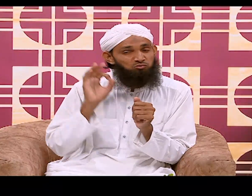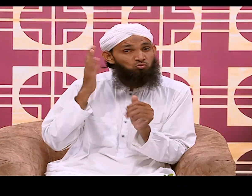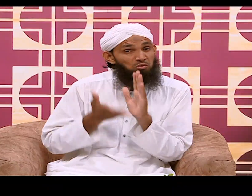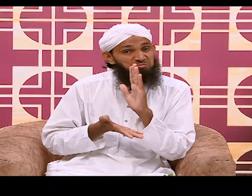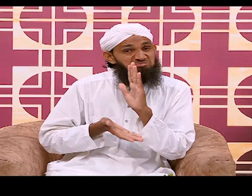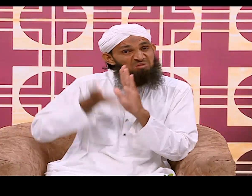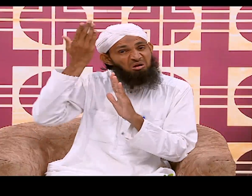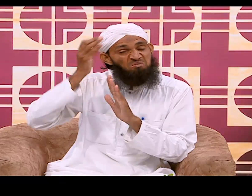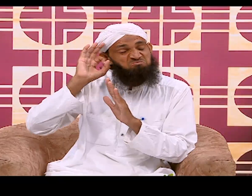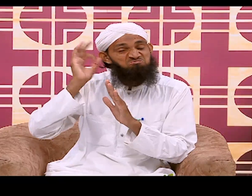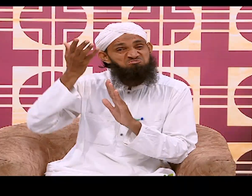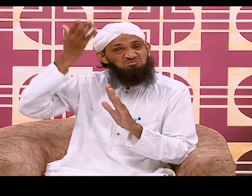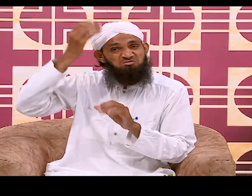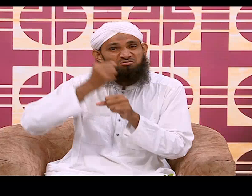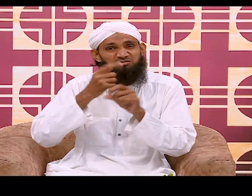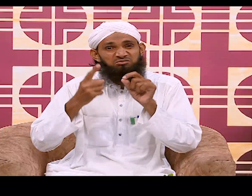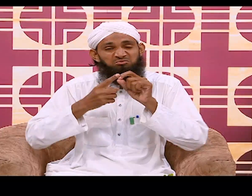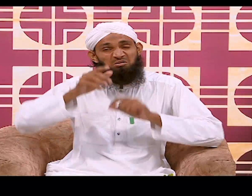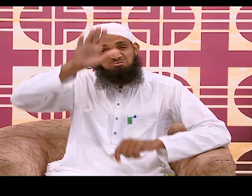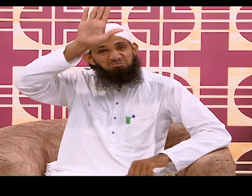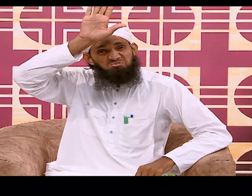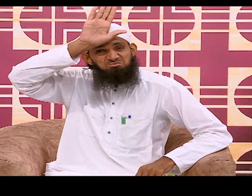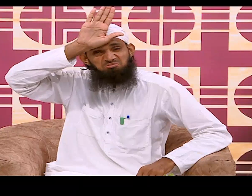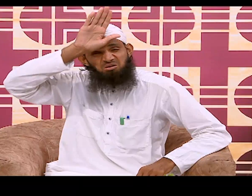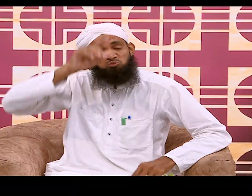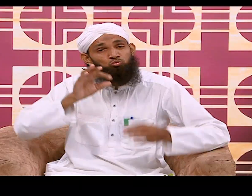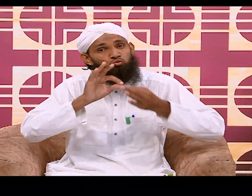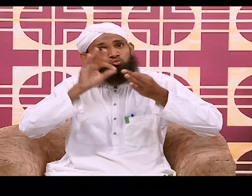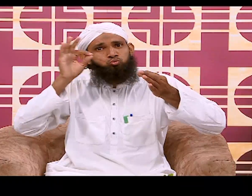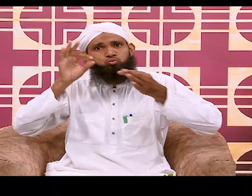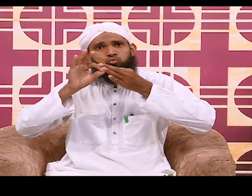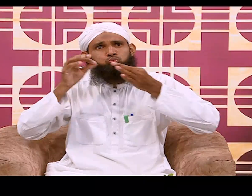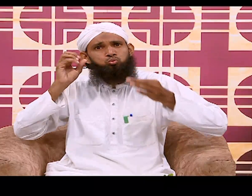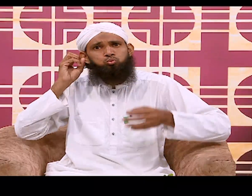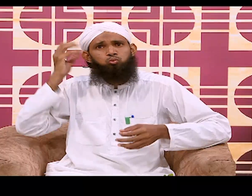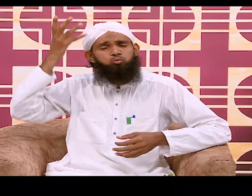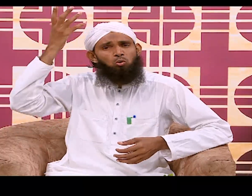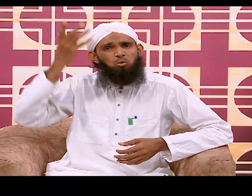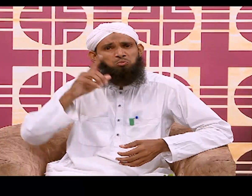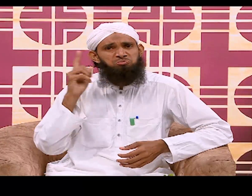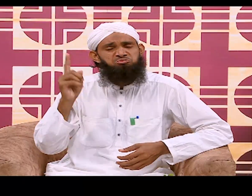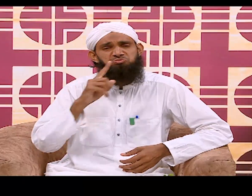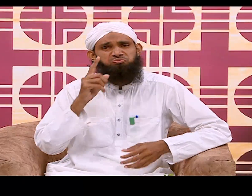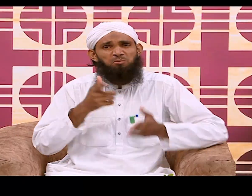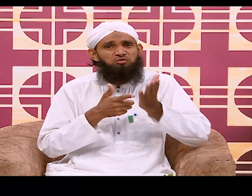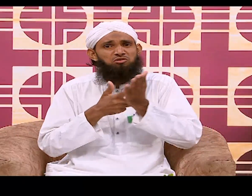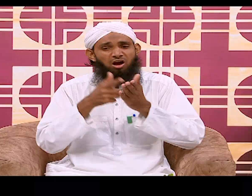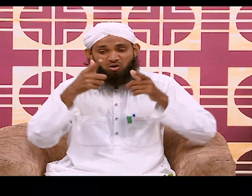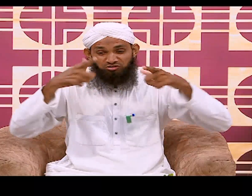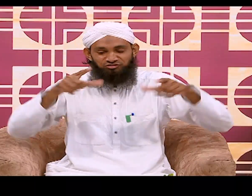نہیں، آپ کا بڑا مقام تھا، بڑا نام تھا، دور دور تک شہرت تھی۔ آپ ہلہ گاؤں میں تشریف لائے ہیں،